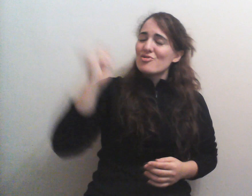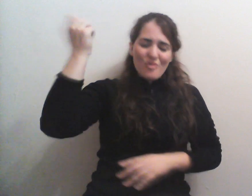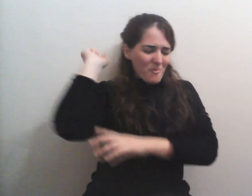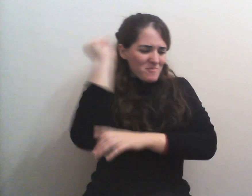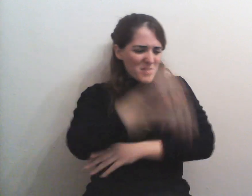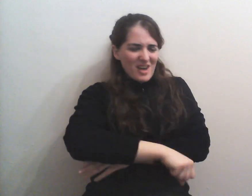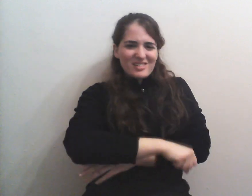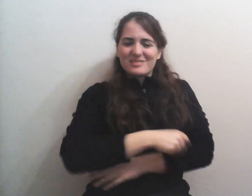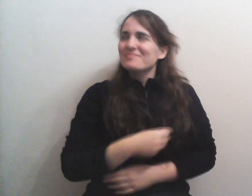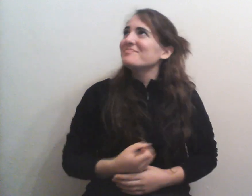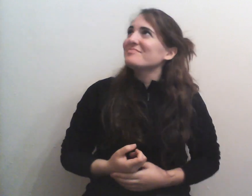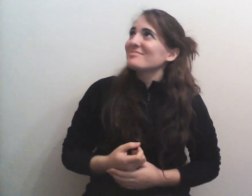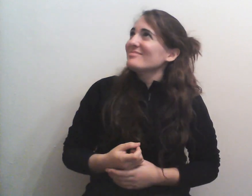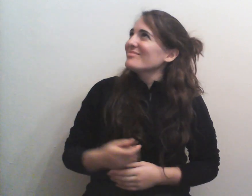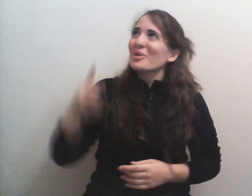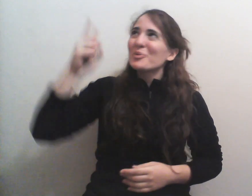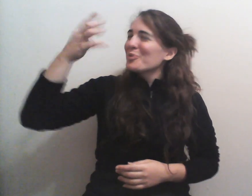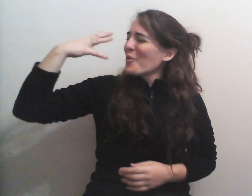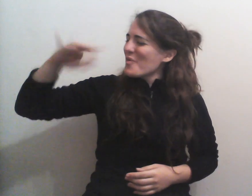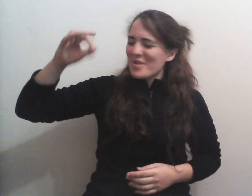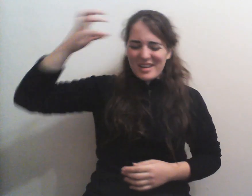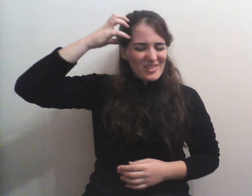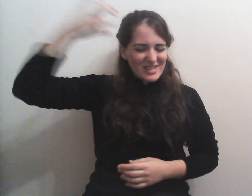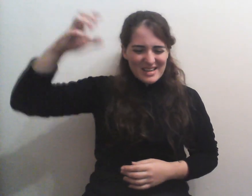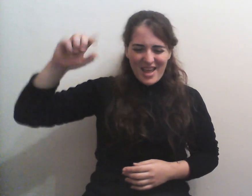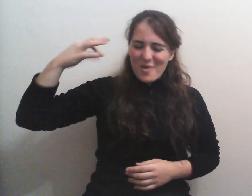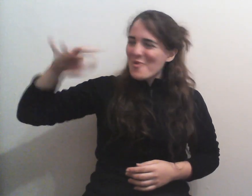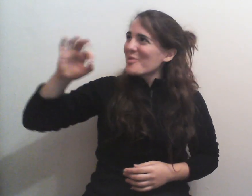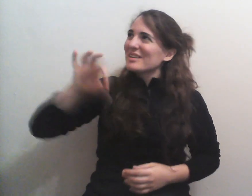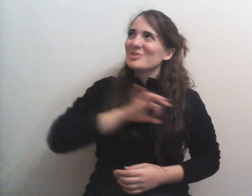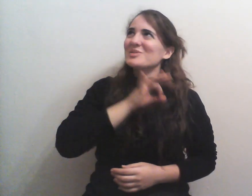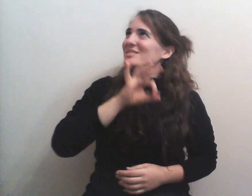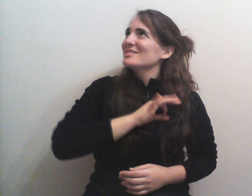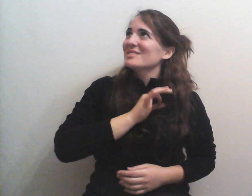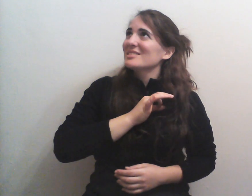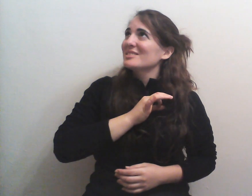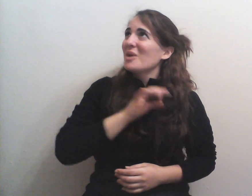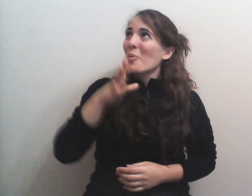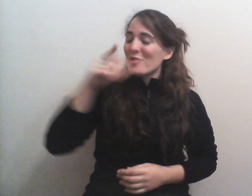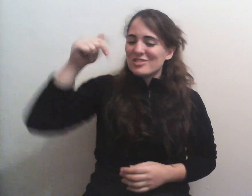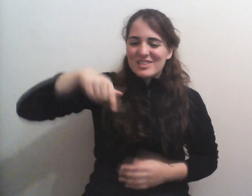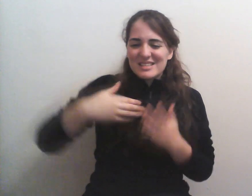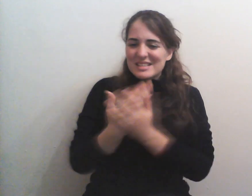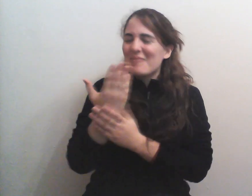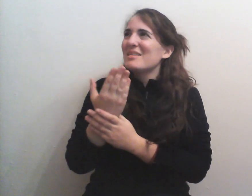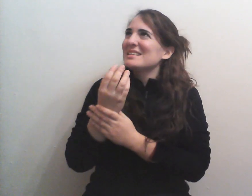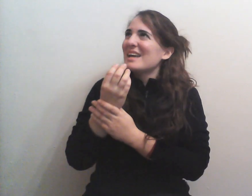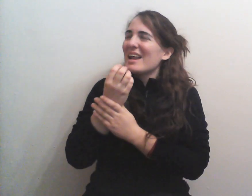todos sus demonios. Tú eres el único Rey, el único Señor. Por lo tanto, decimos en esta mañana, bendito el Dios y